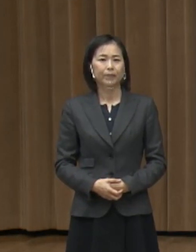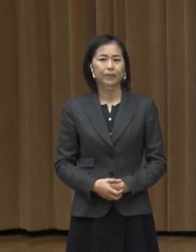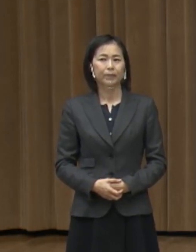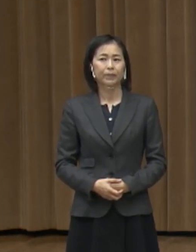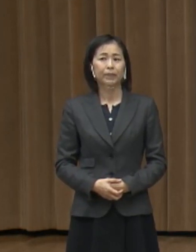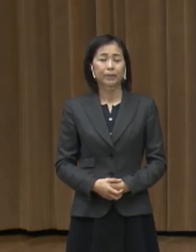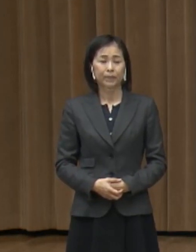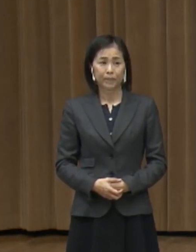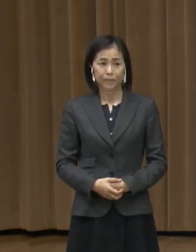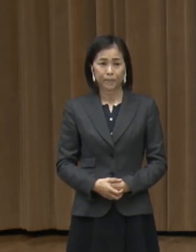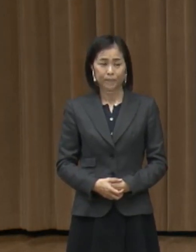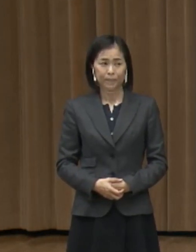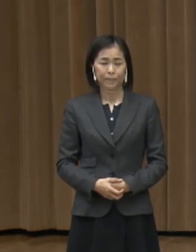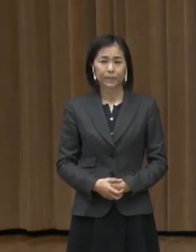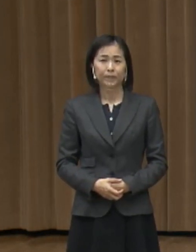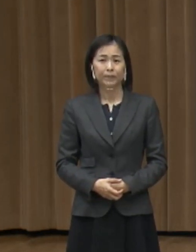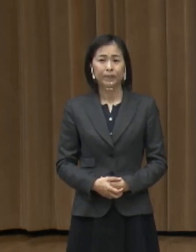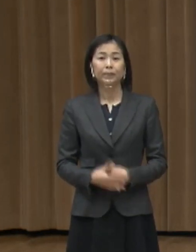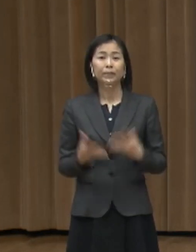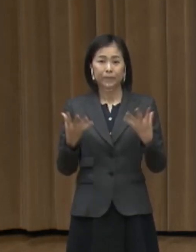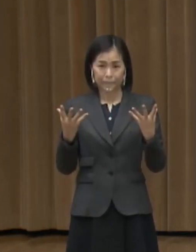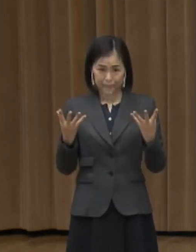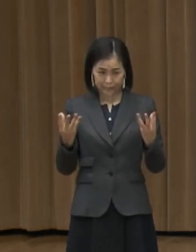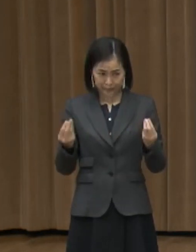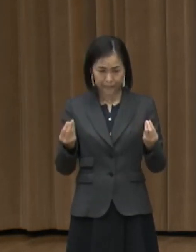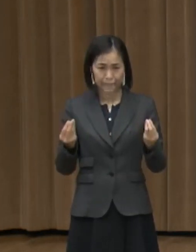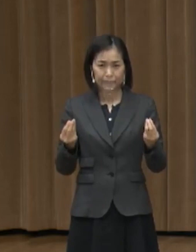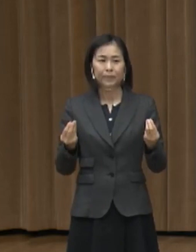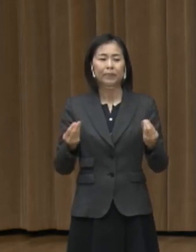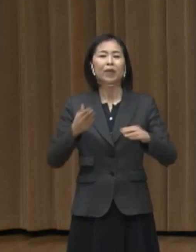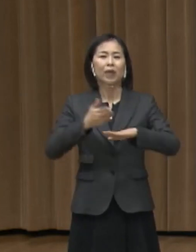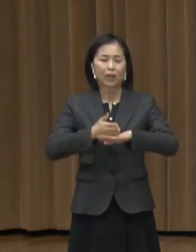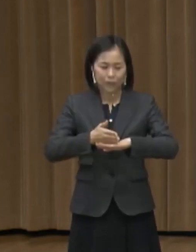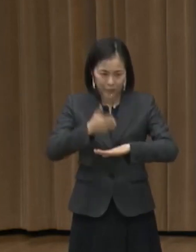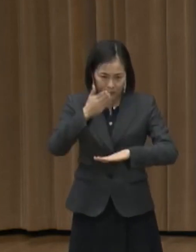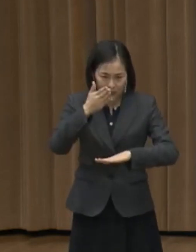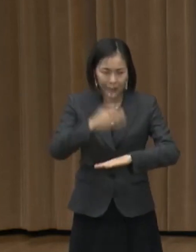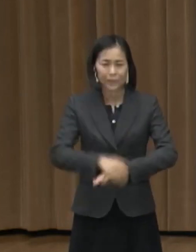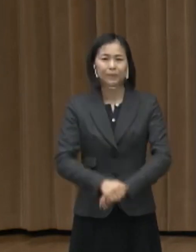よろしいですか。じゃあ終わります。ありがとうございました。